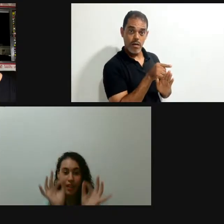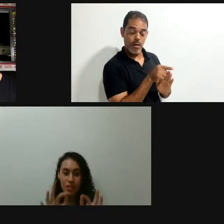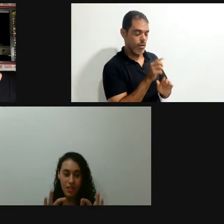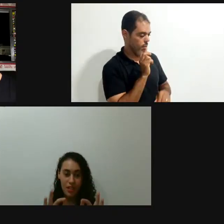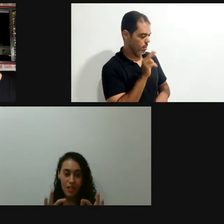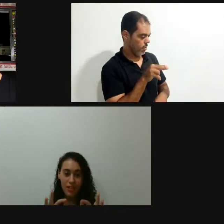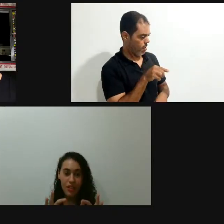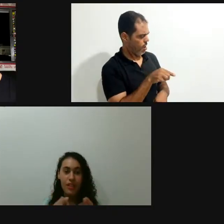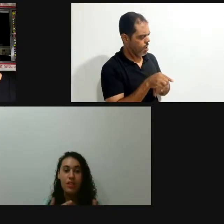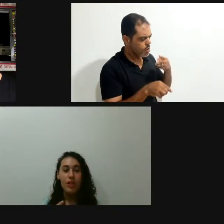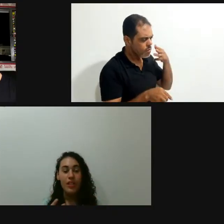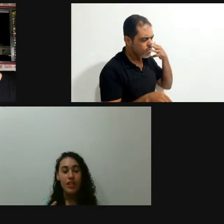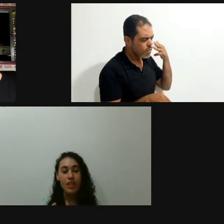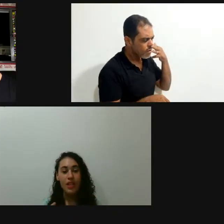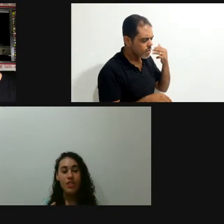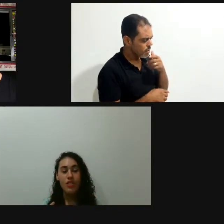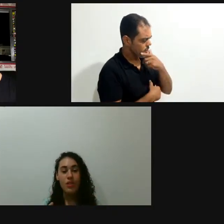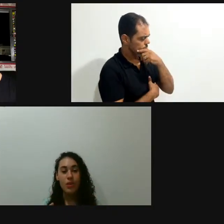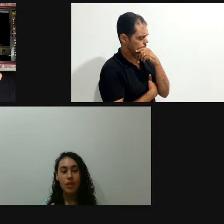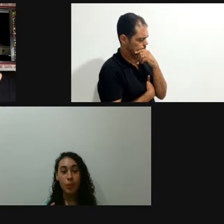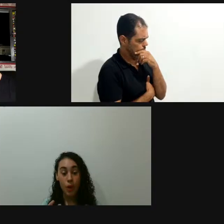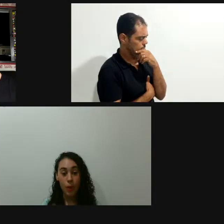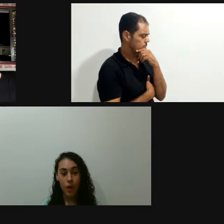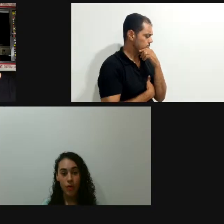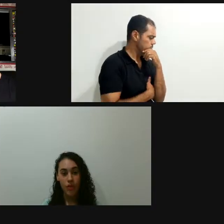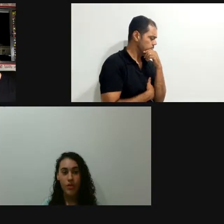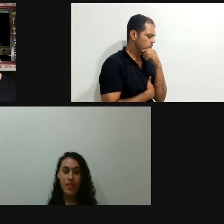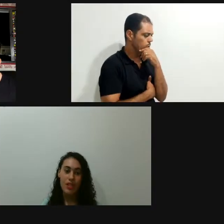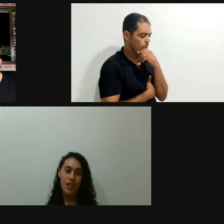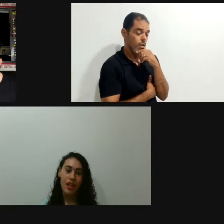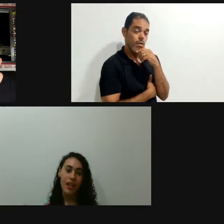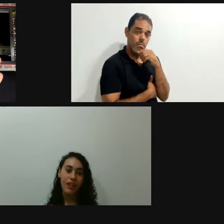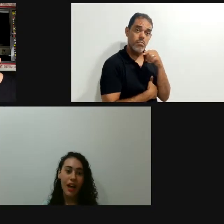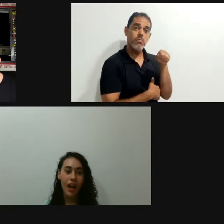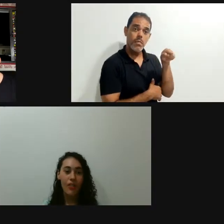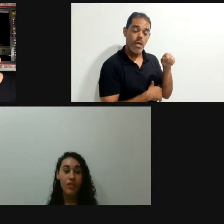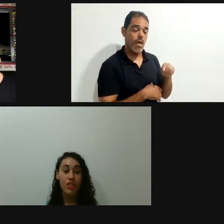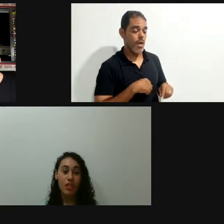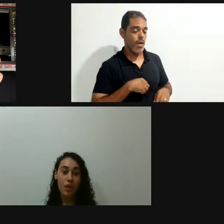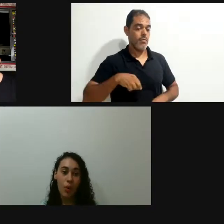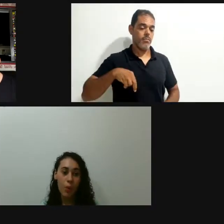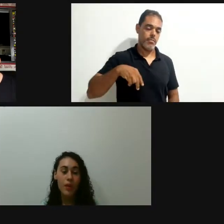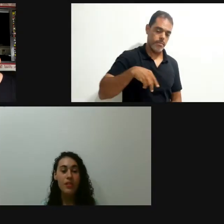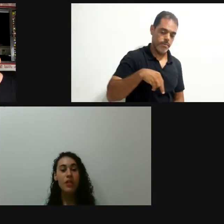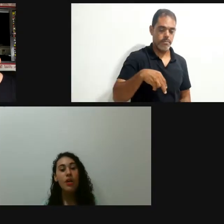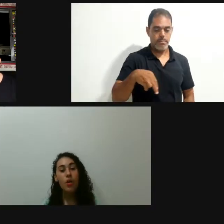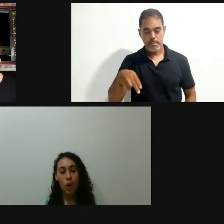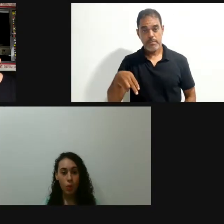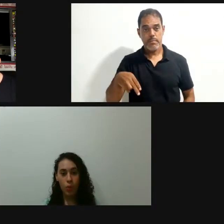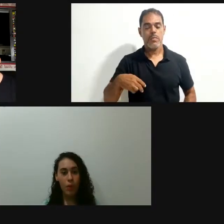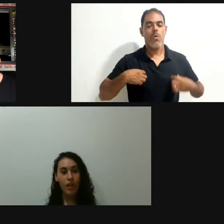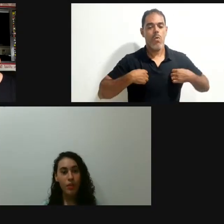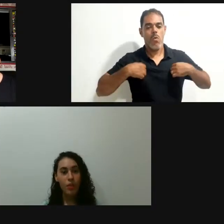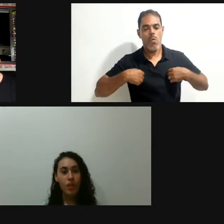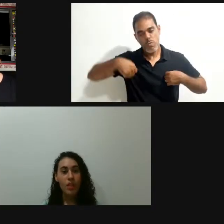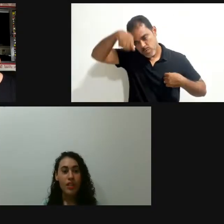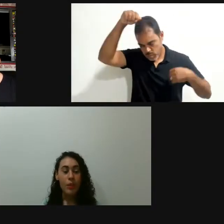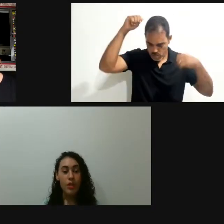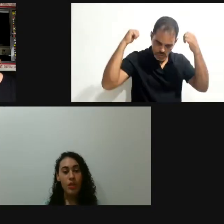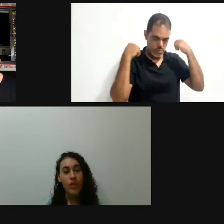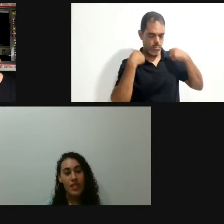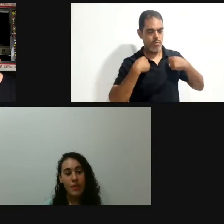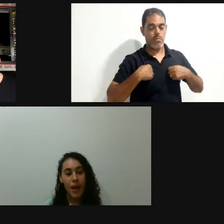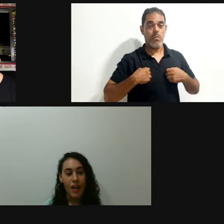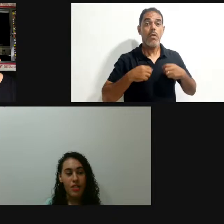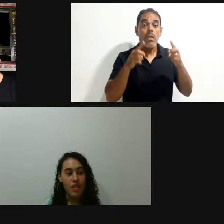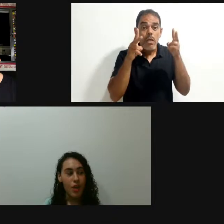uma gatinha, só que em estilo antropomórfico, ou seja, ela andava, vestia as roupas como um humano. Depois